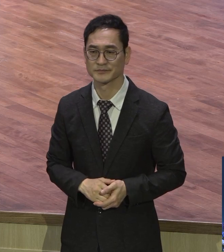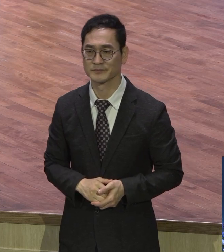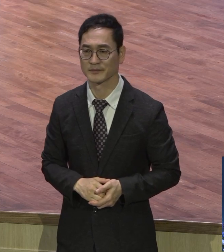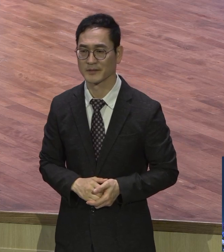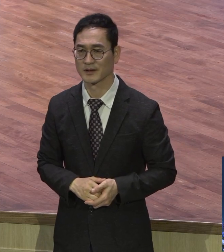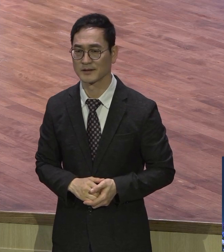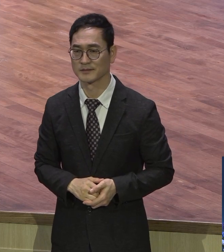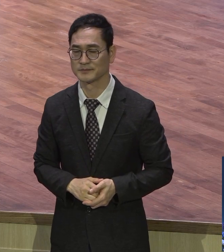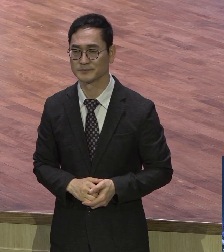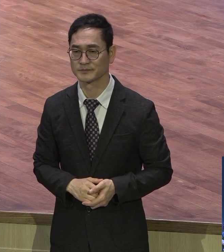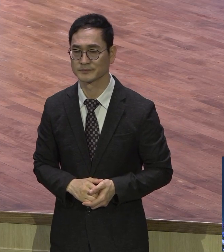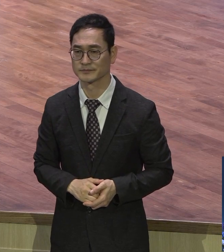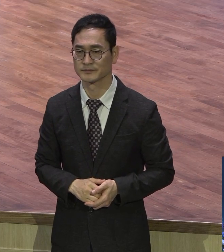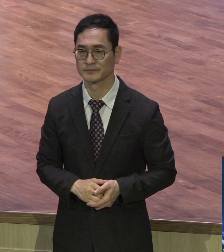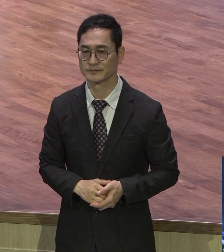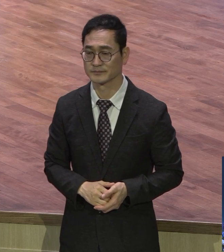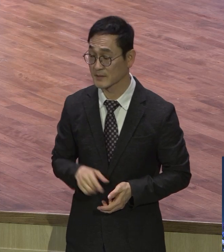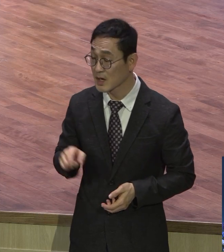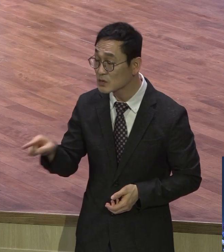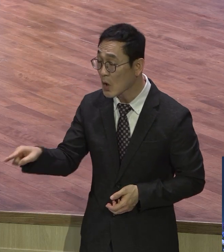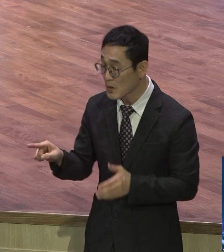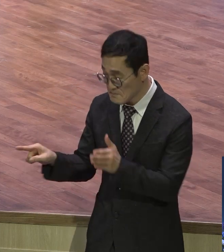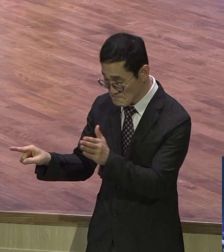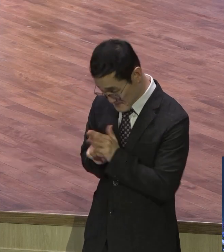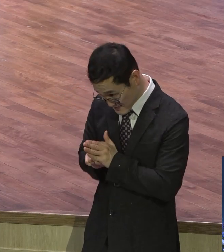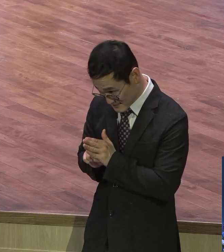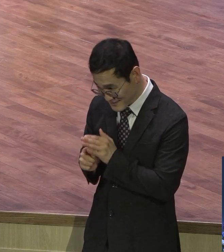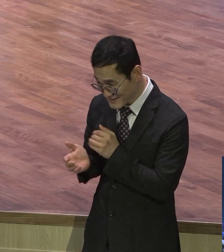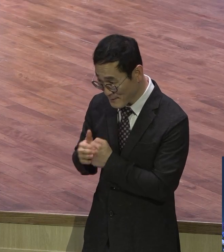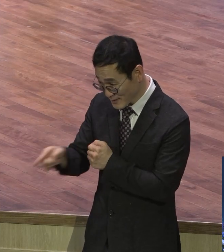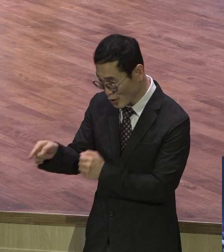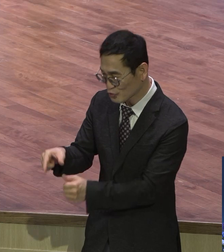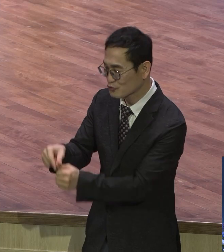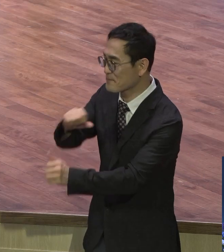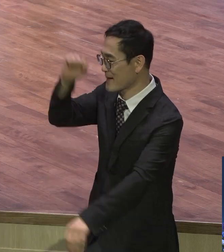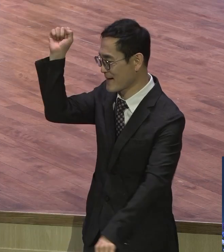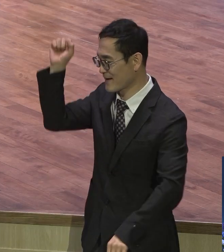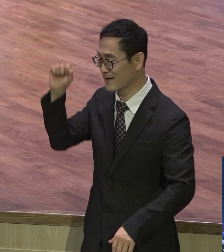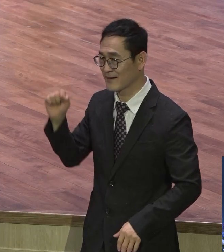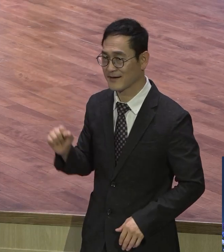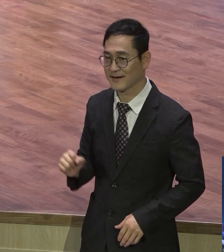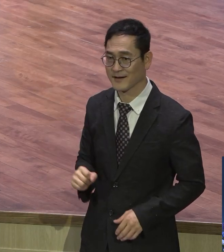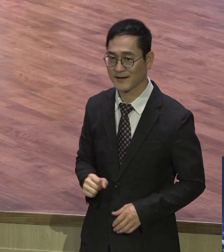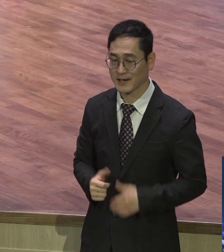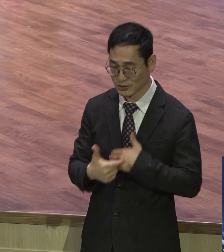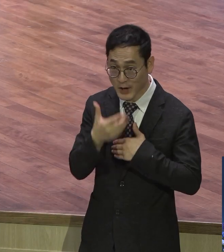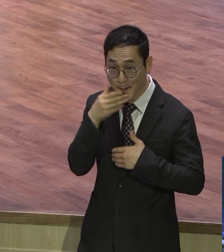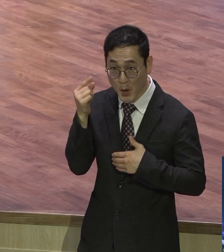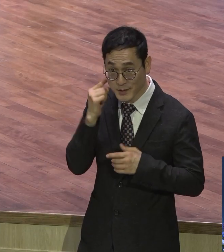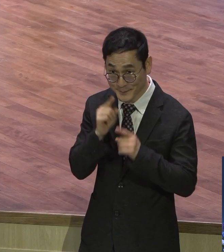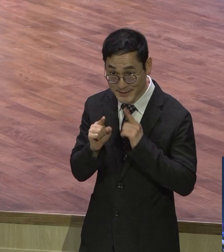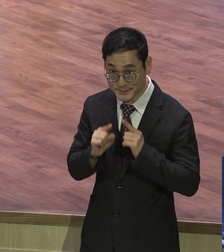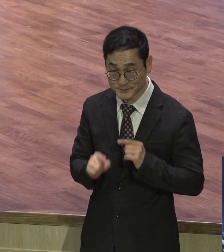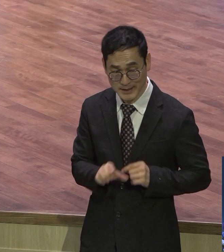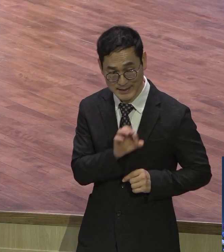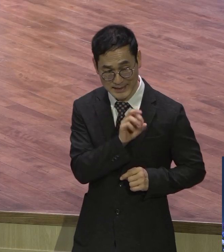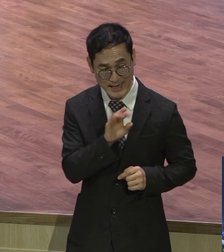내 믿음이 내 너를 구원하였다. 누가 보면 8장 42절에 보면 예수님께서 해당장